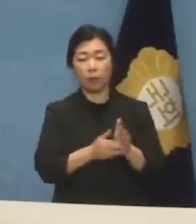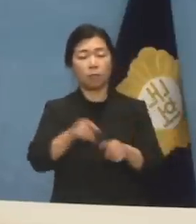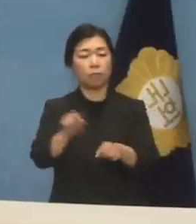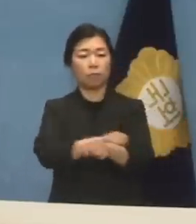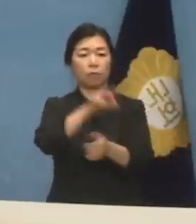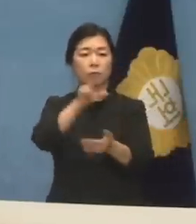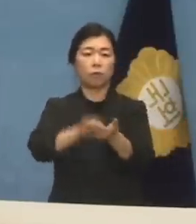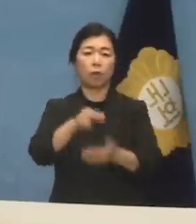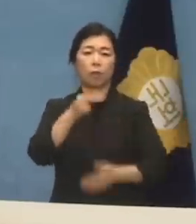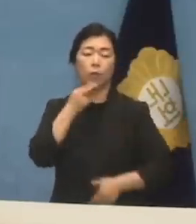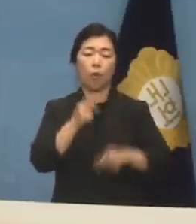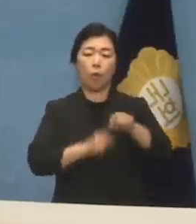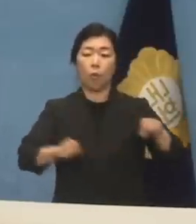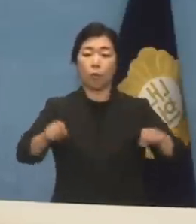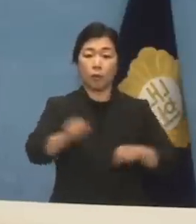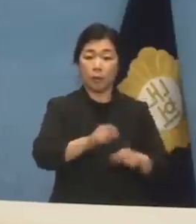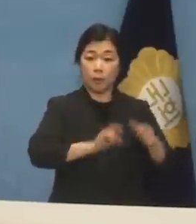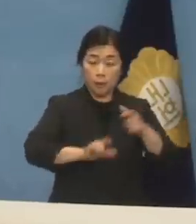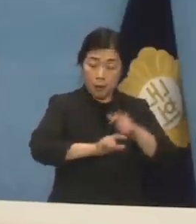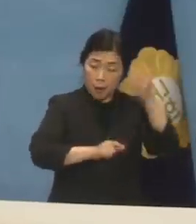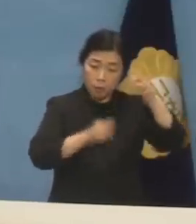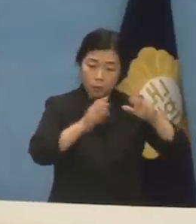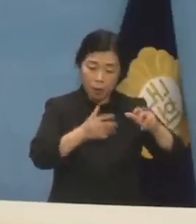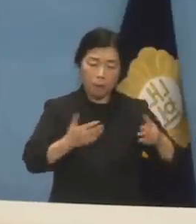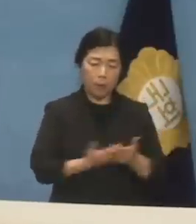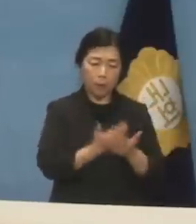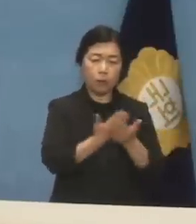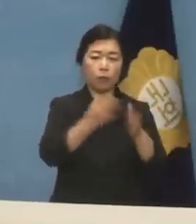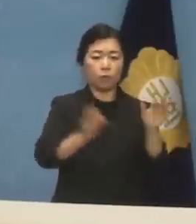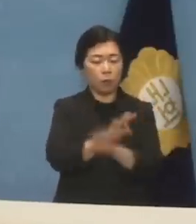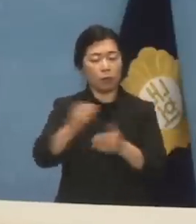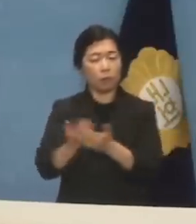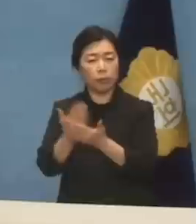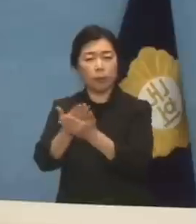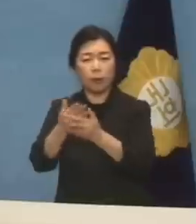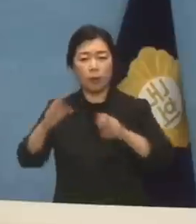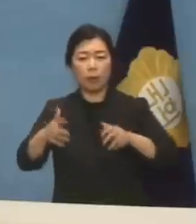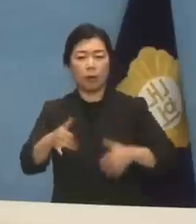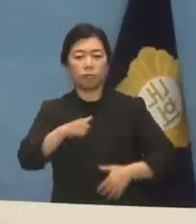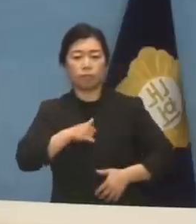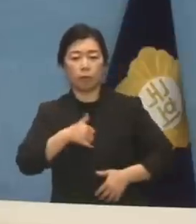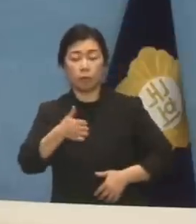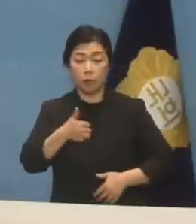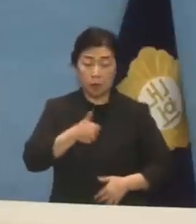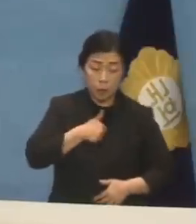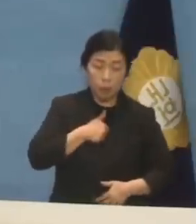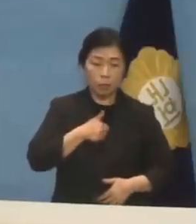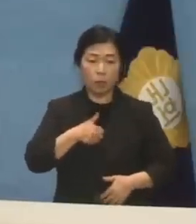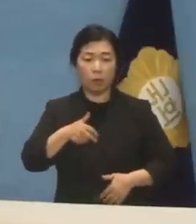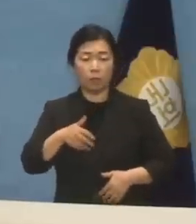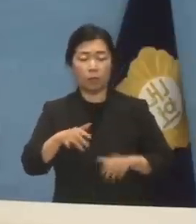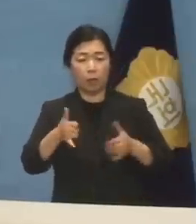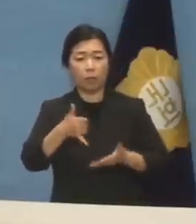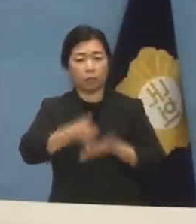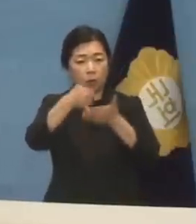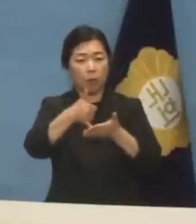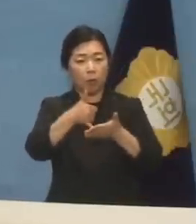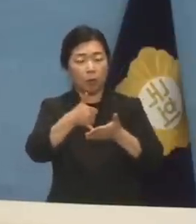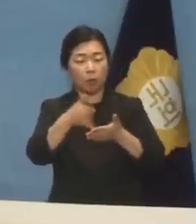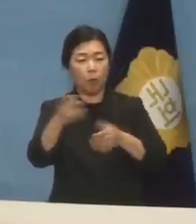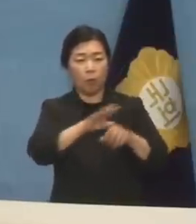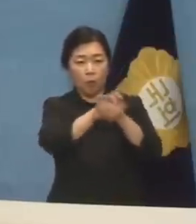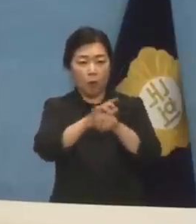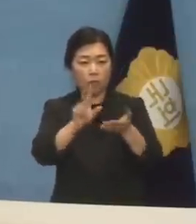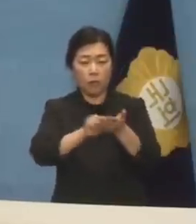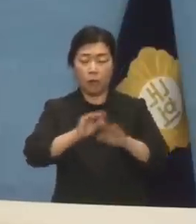없이 오히려 한국 경제는 더 발전했었고 국경은도 상승했고 코로나 대응도 세계적으로 잘했다는 평가를 받았습니다.